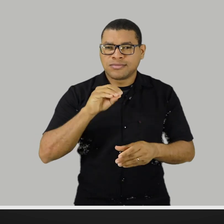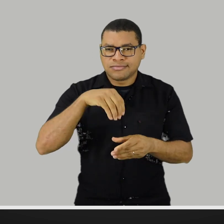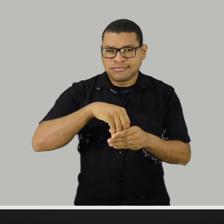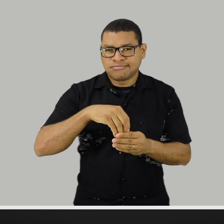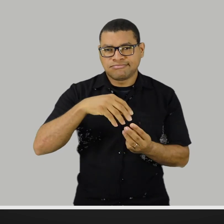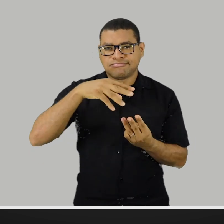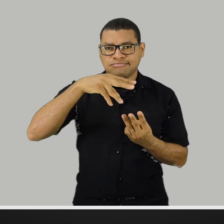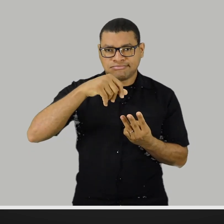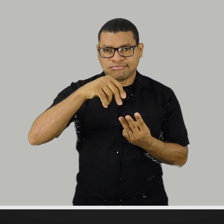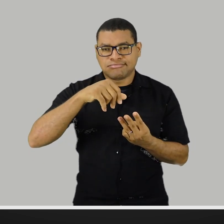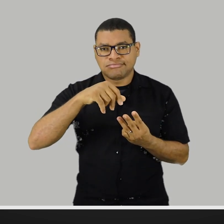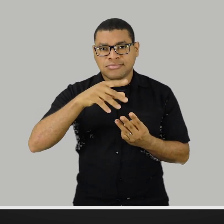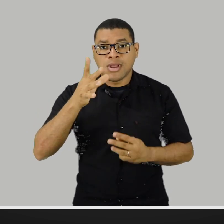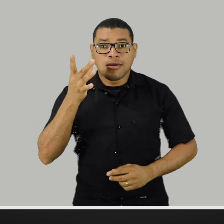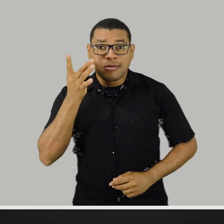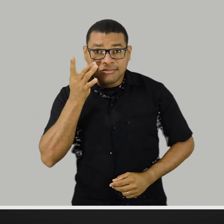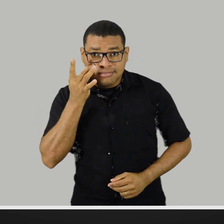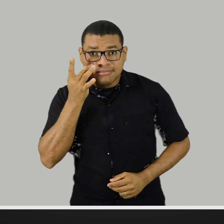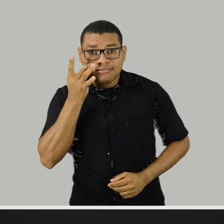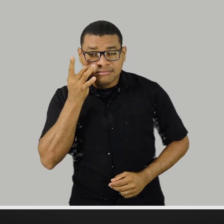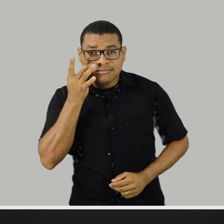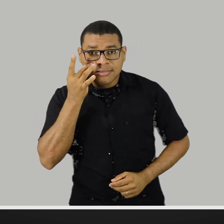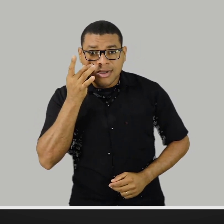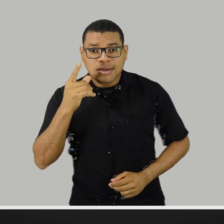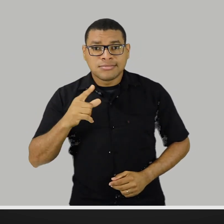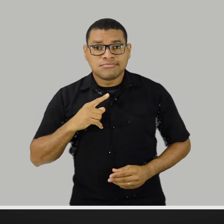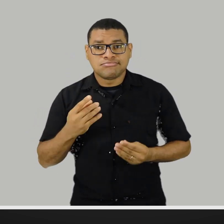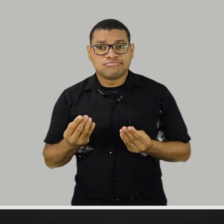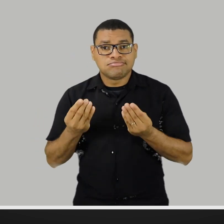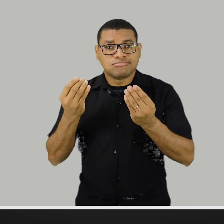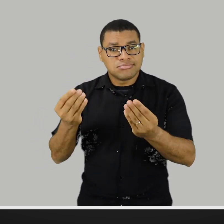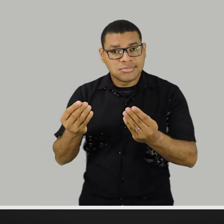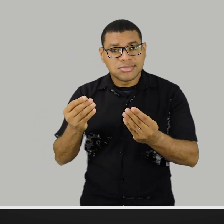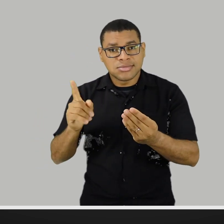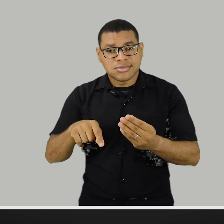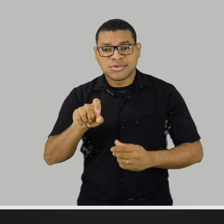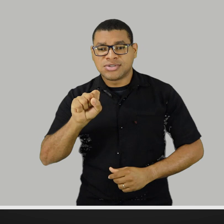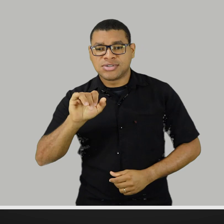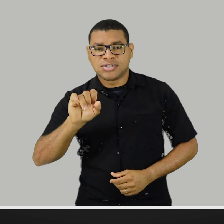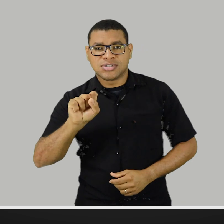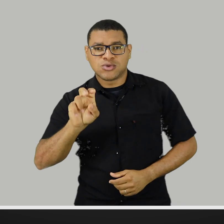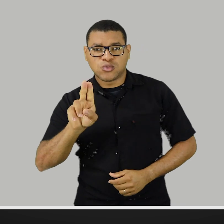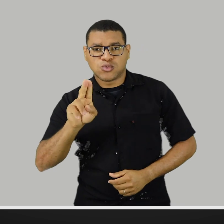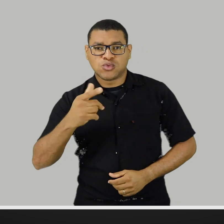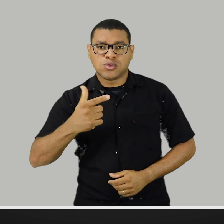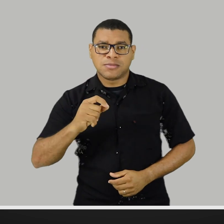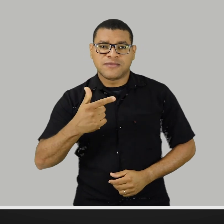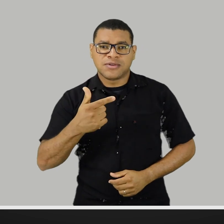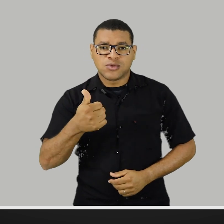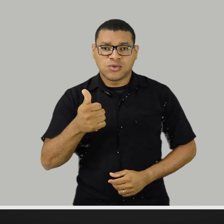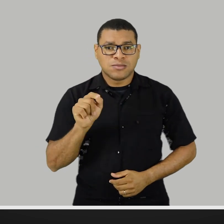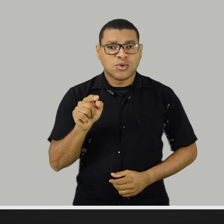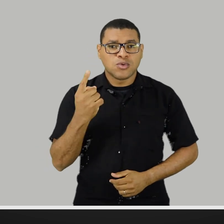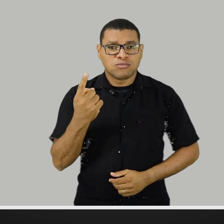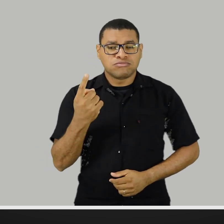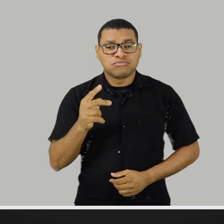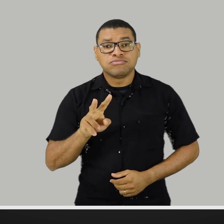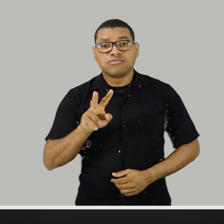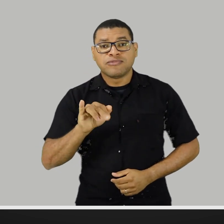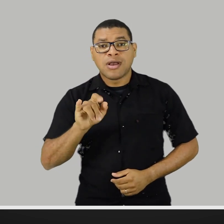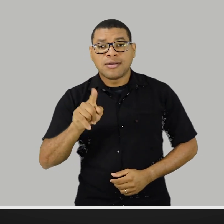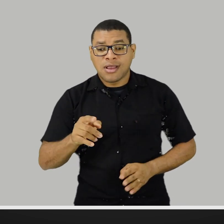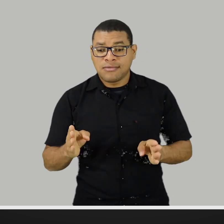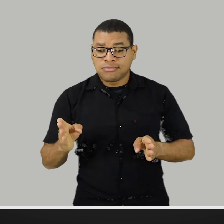Federal de Sergipe na modalidade presencial disponibilizadas por meio do Sisu 2020 e um ponto um